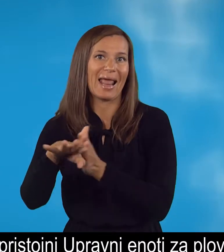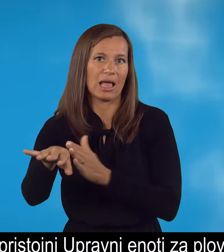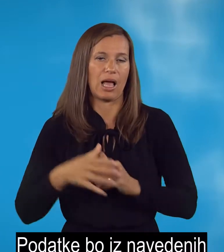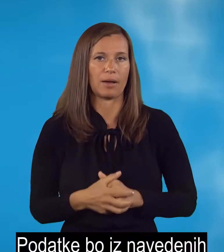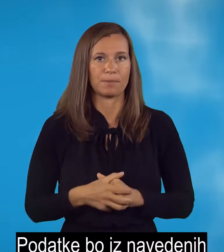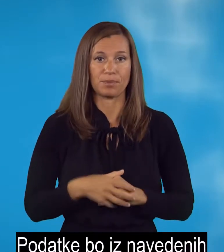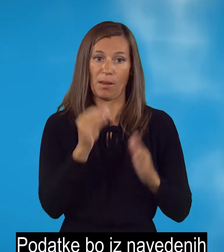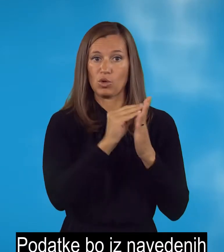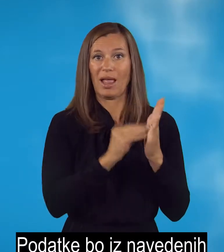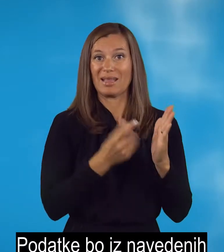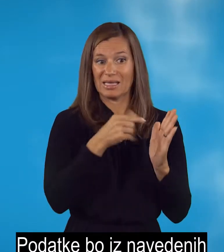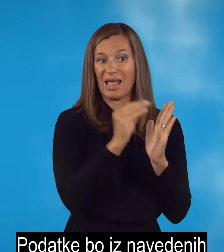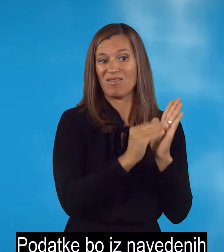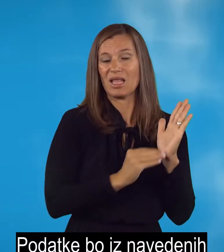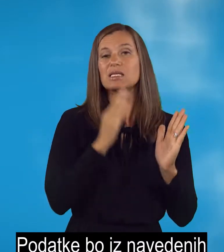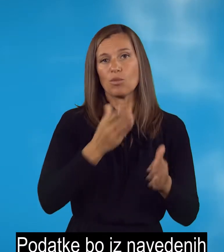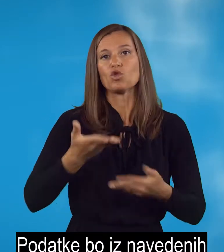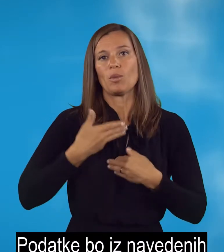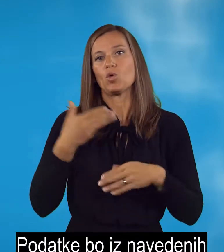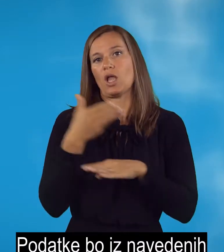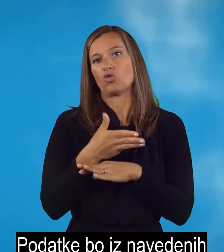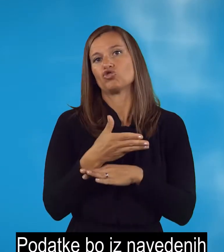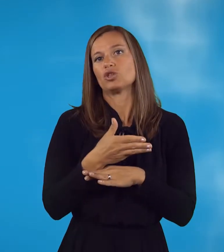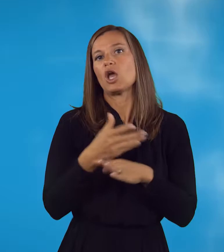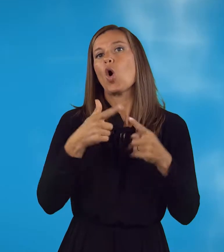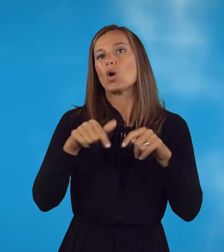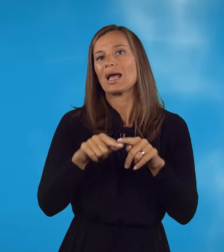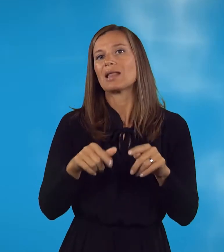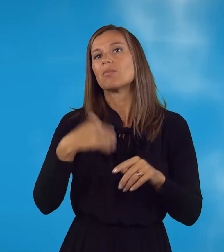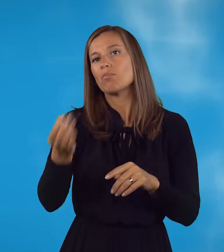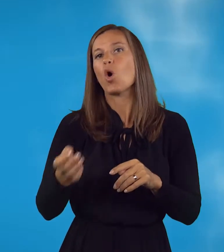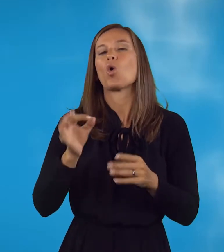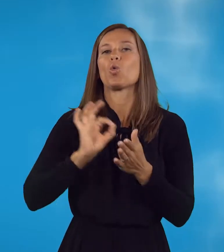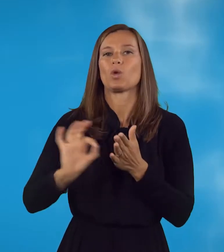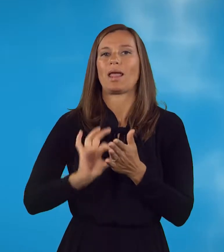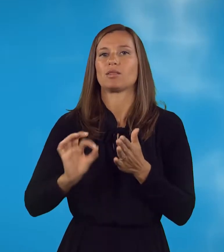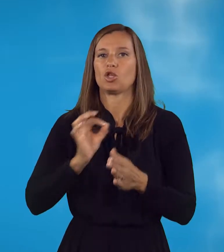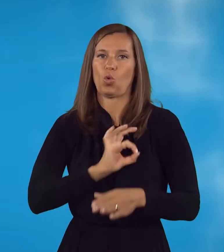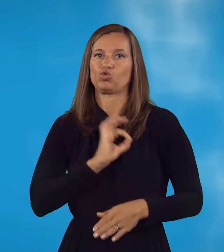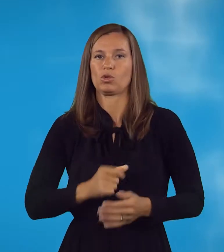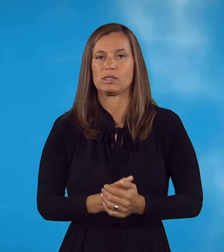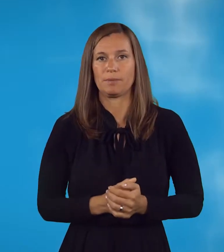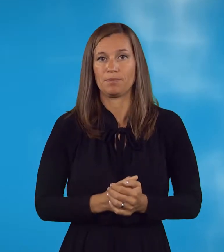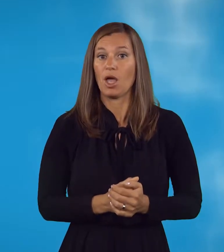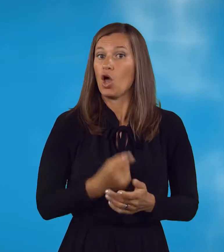Podatke bo iz navedenih evidenc pridobil davčni organ po uradni dolžnosti. Odmera in plačilo